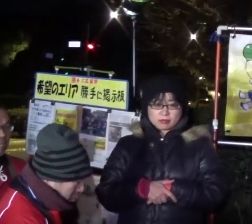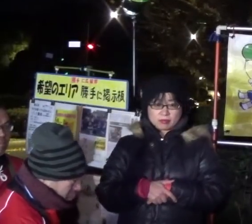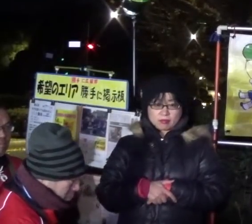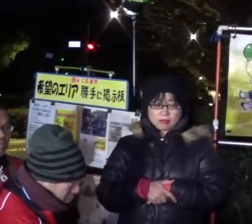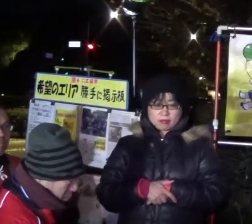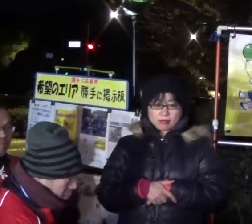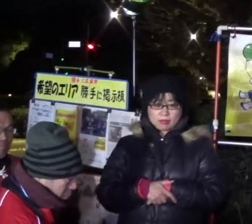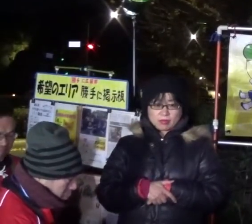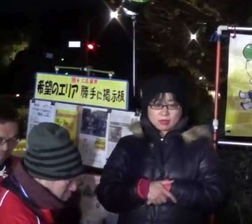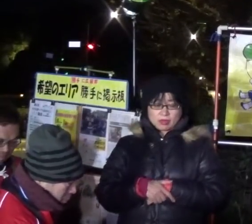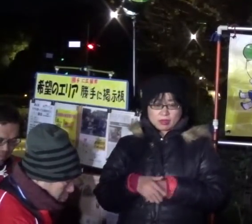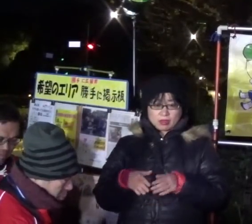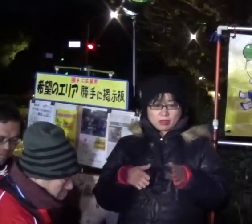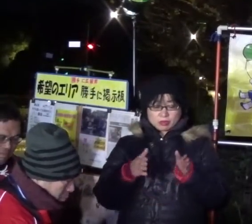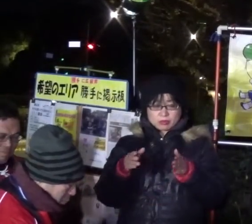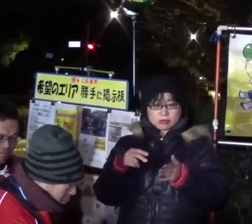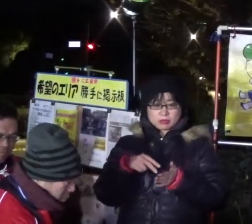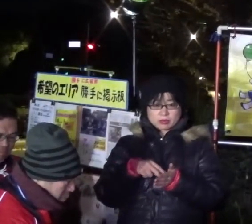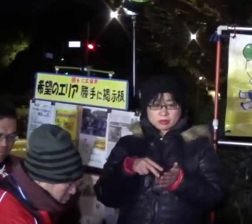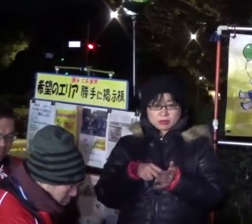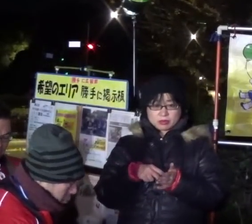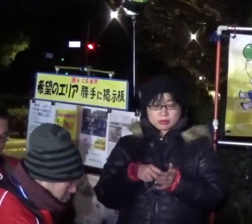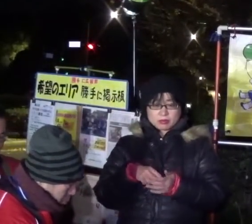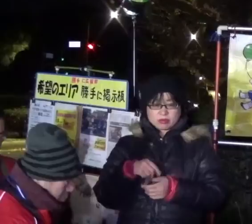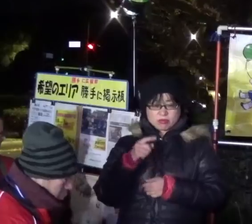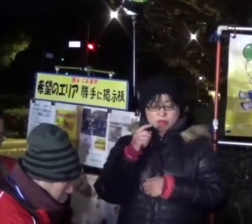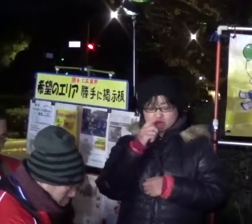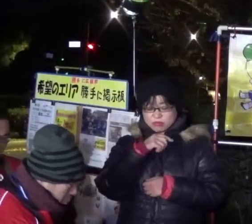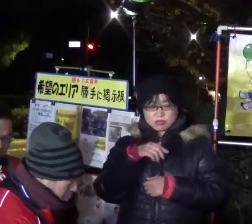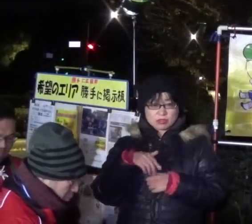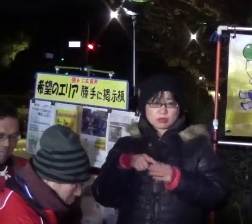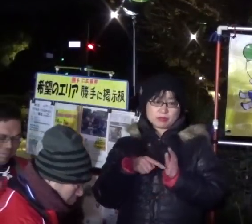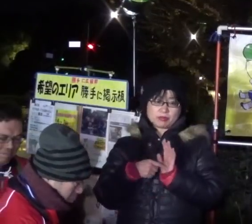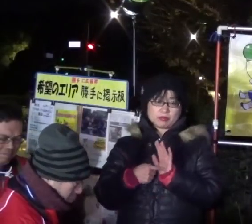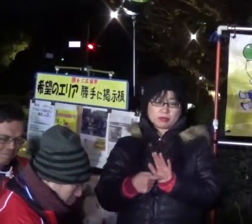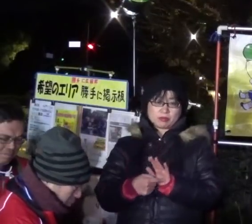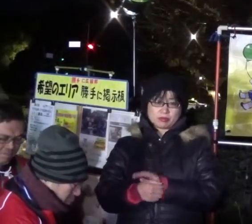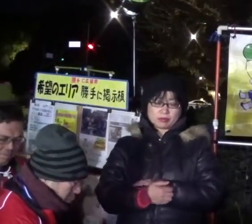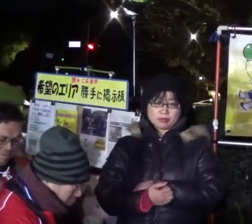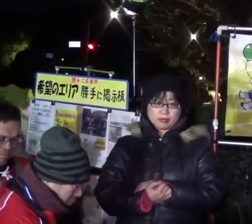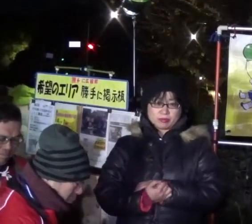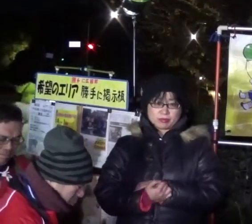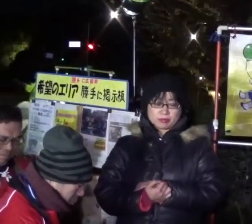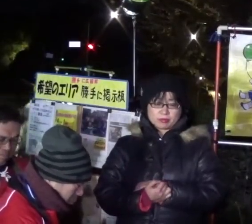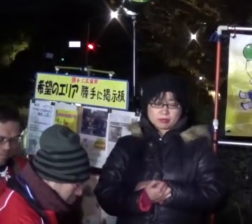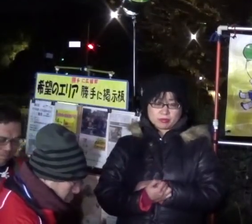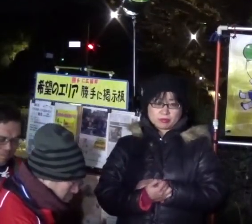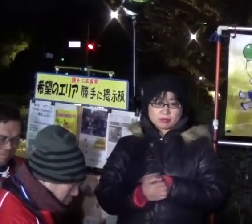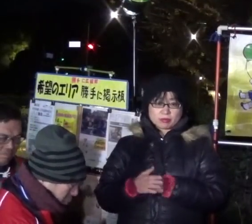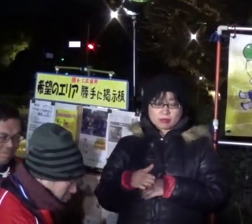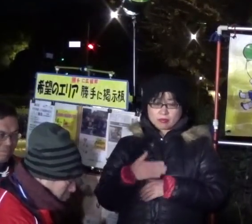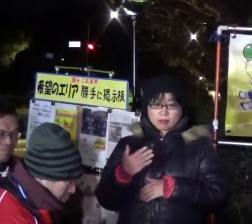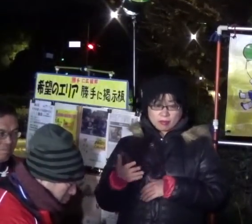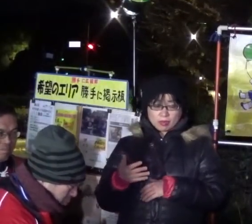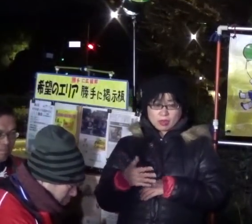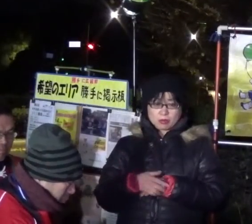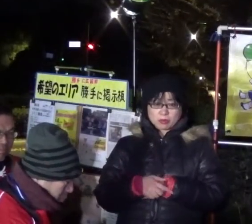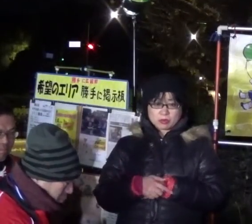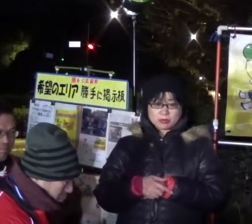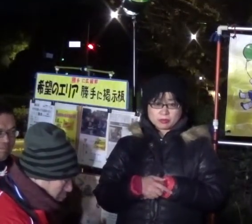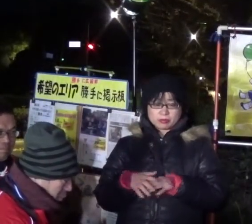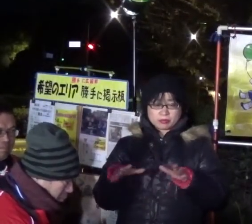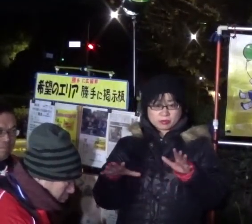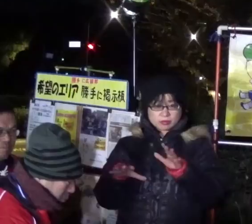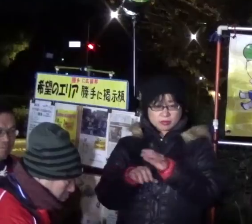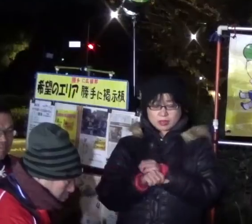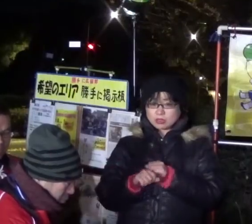表通りで恥をさらして、それでもまだ消えた